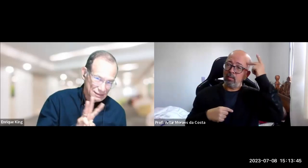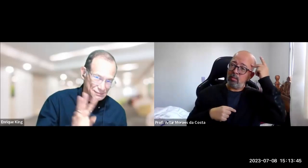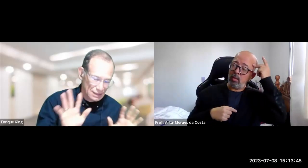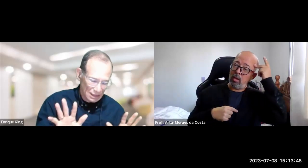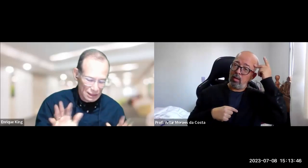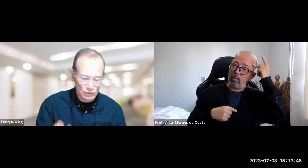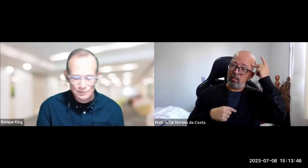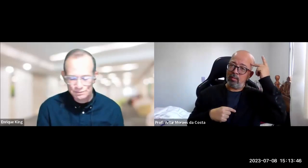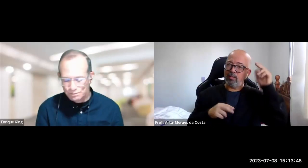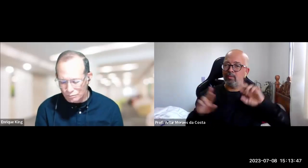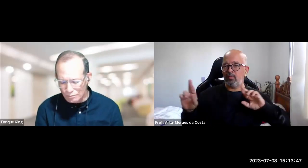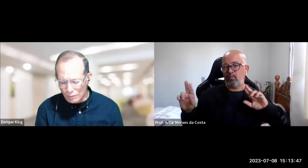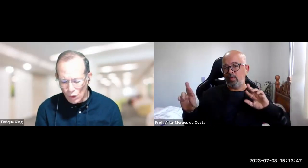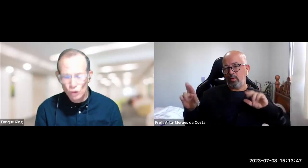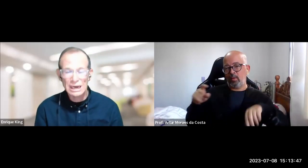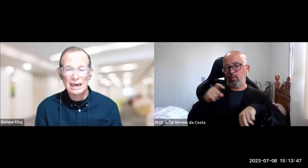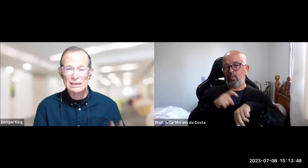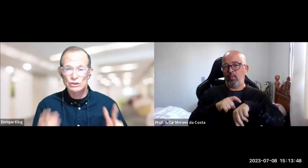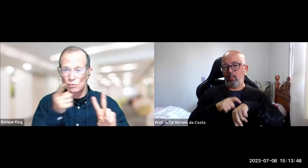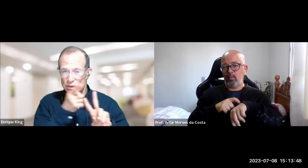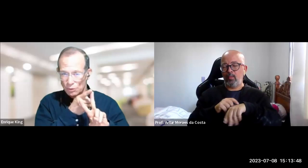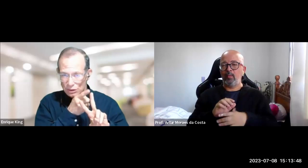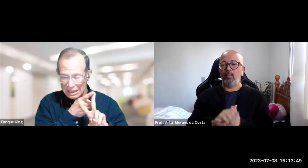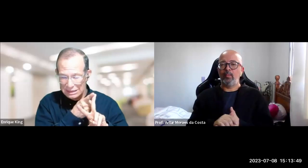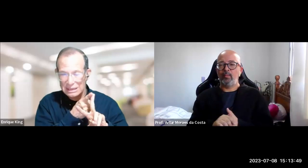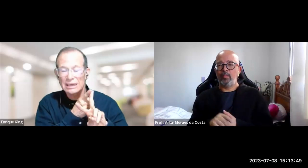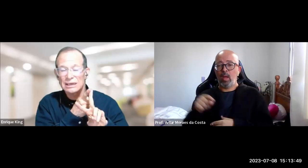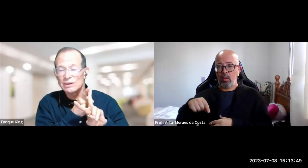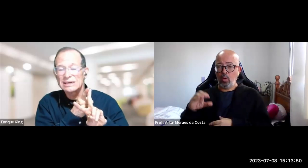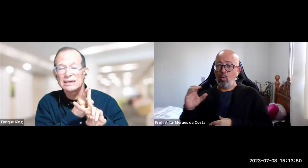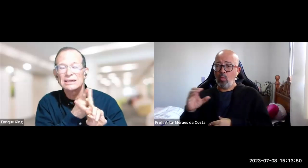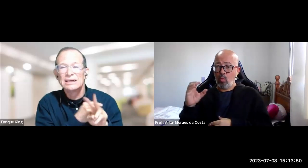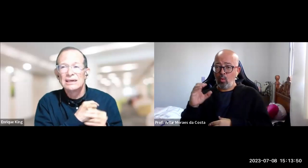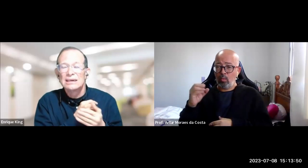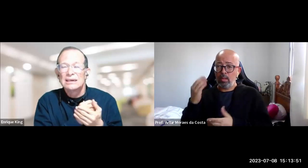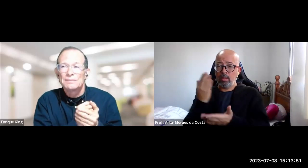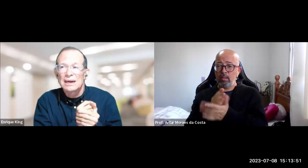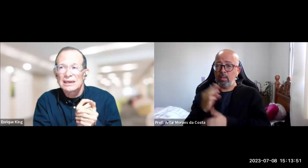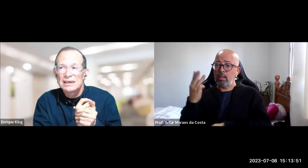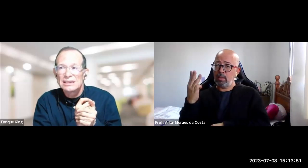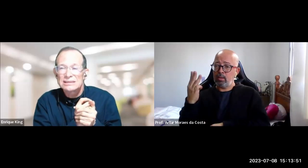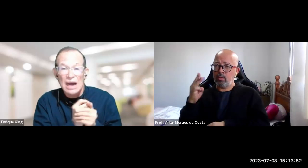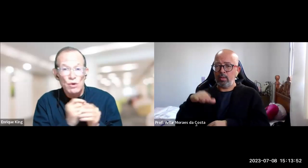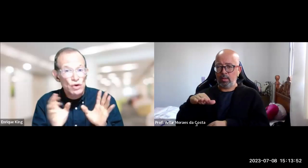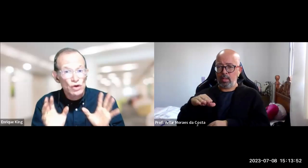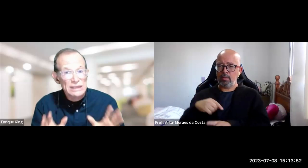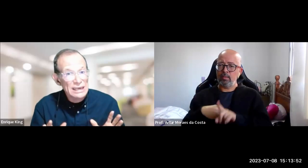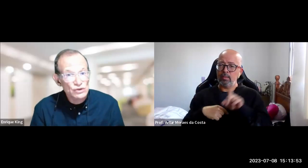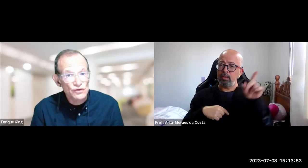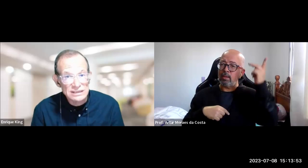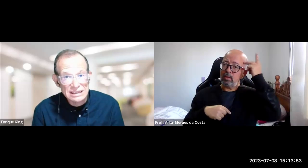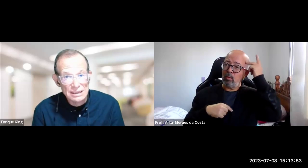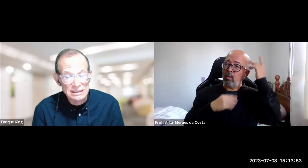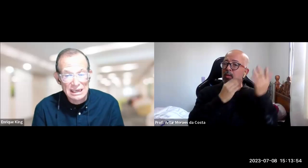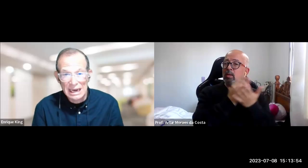3 tranquilos otra aclaración muy importante que quiero hacer para quienes aún no lo